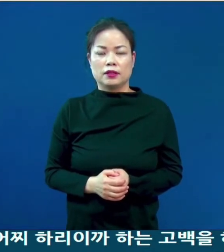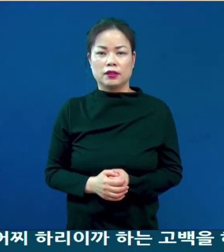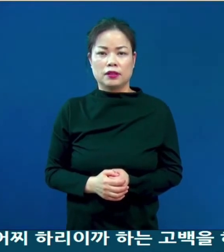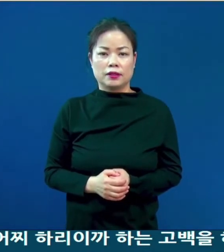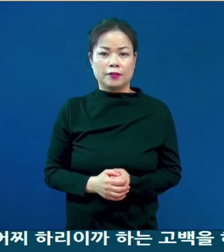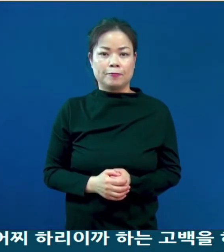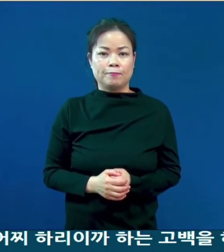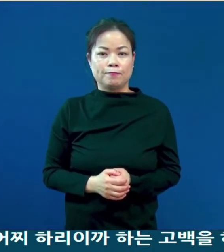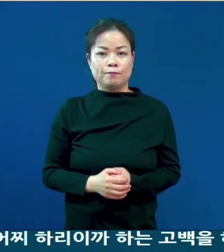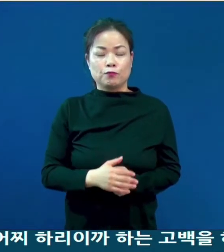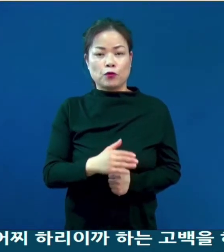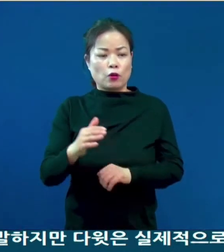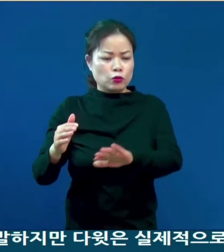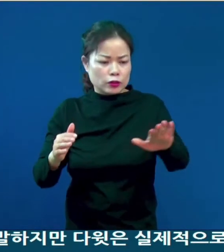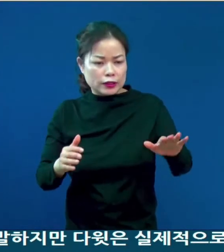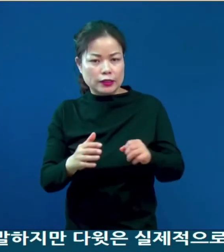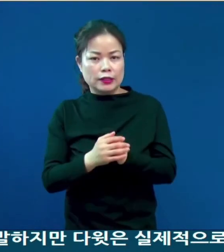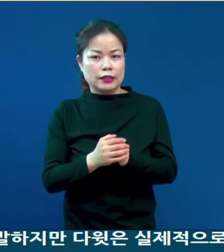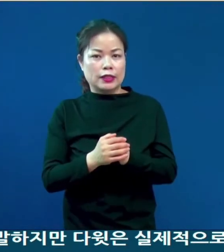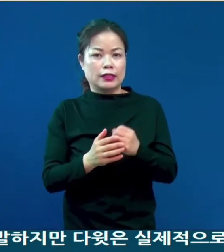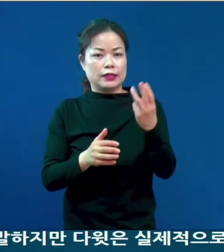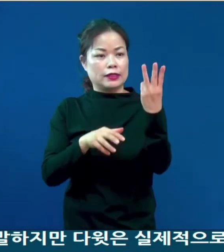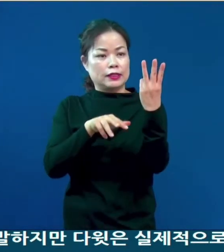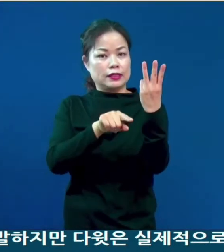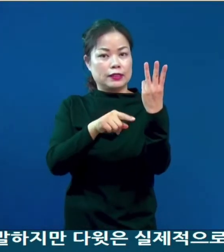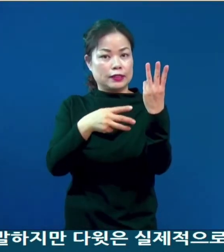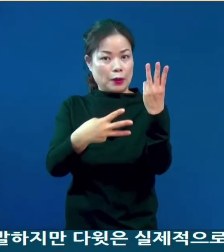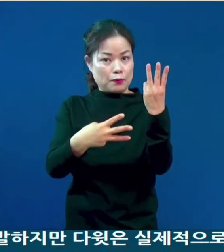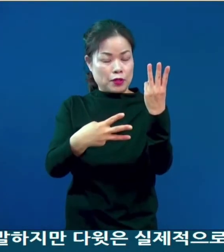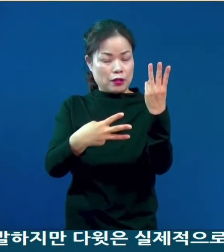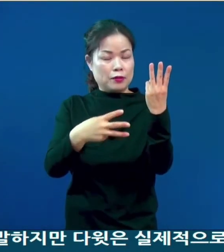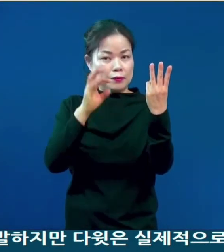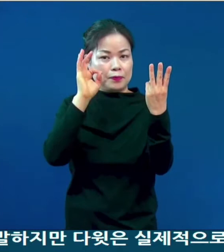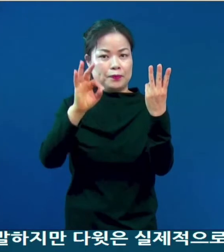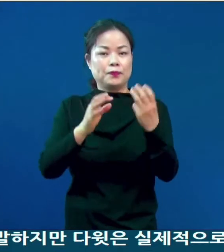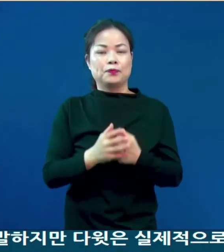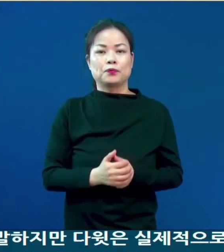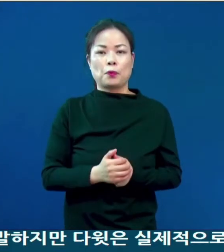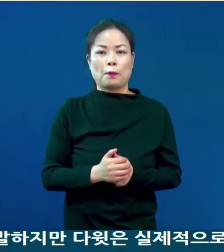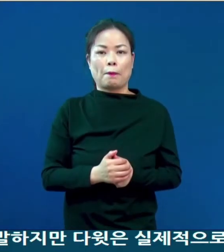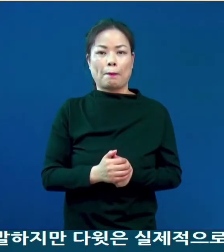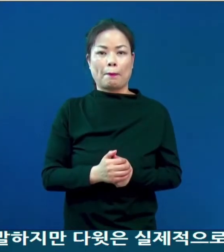27편으로 돌아오겠습니다. 우리 3절 말씀을 우리 또 함께 읽어보도록 하겠습니다.